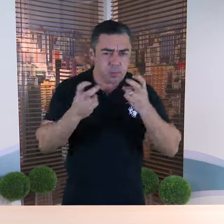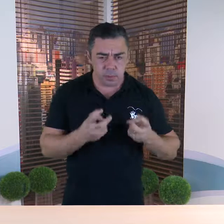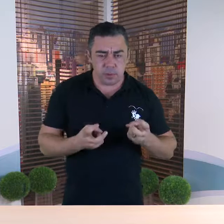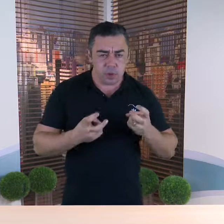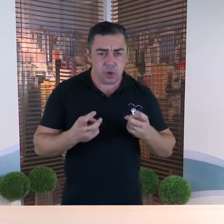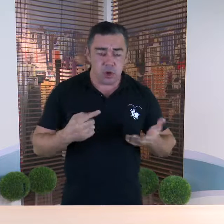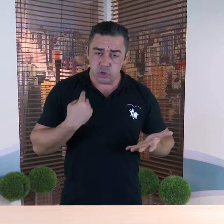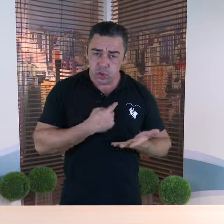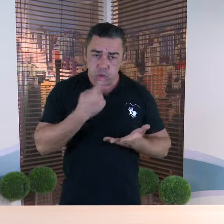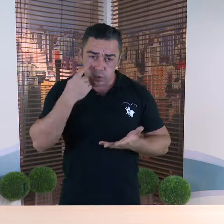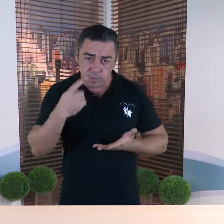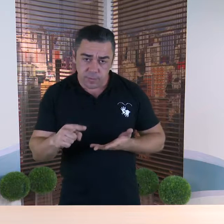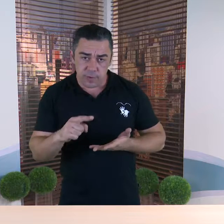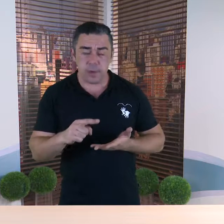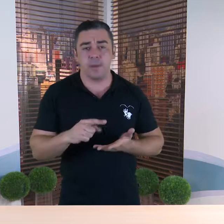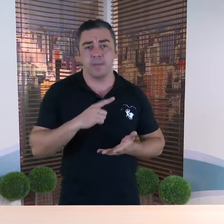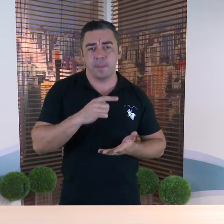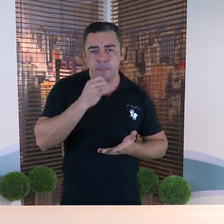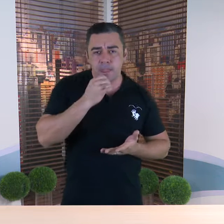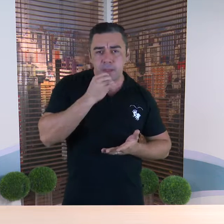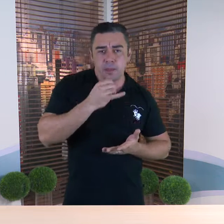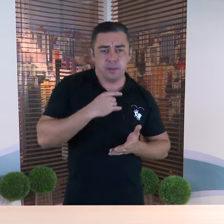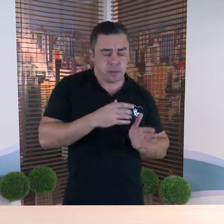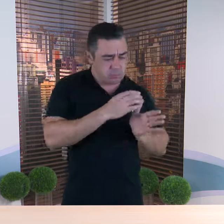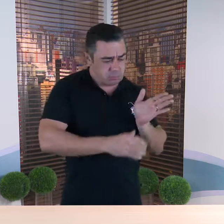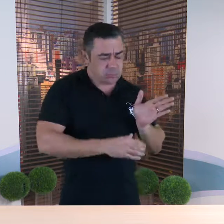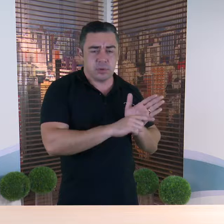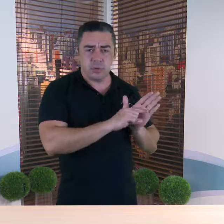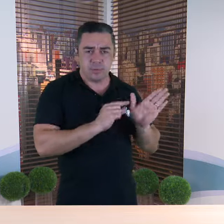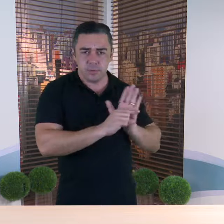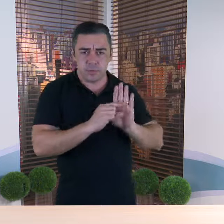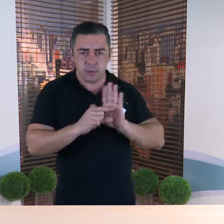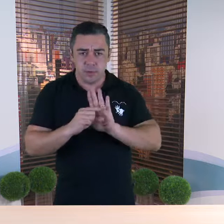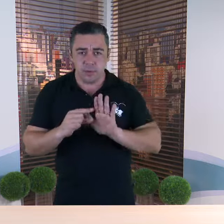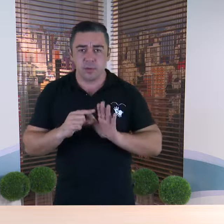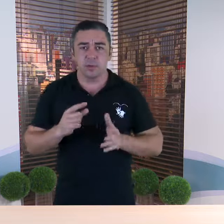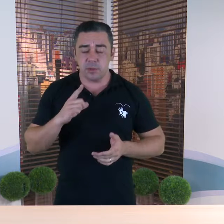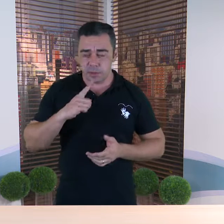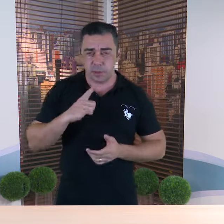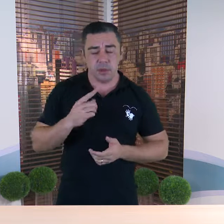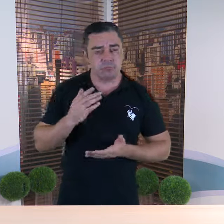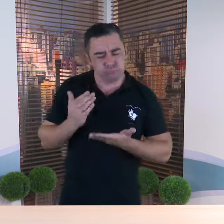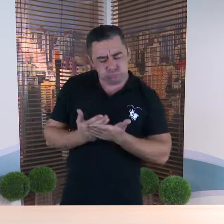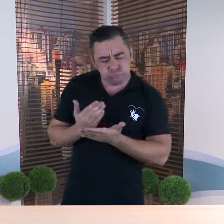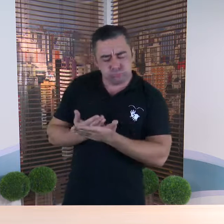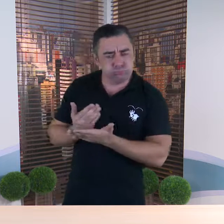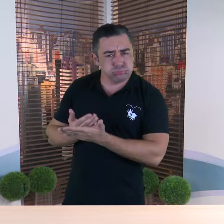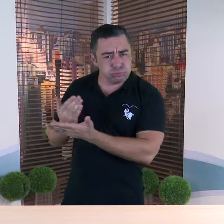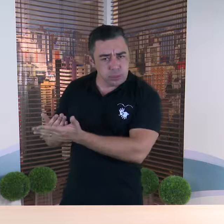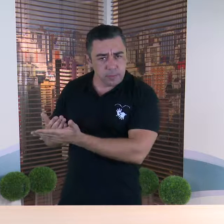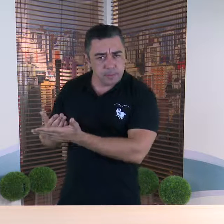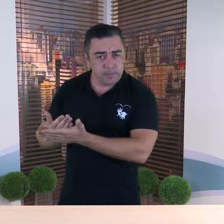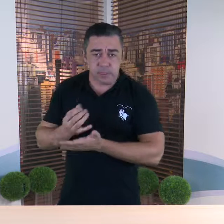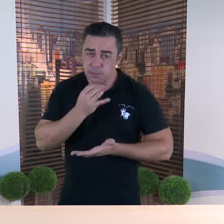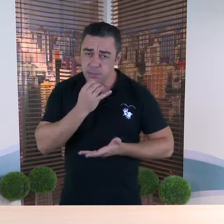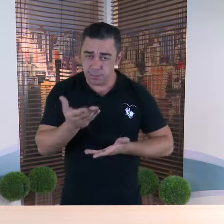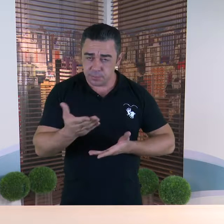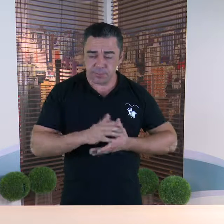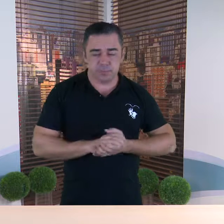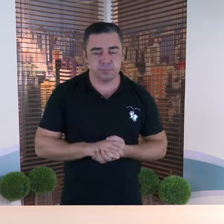humano. Como nós vemos nos Salmos 19, 29, 33, 93 e 104, por